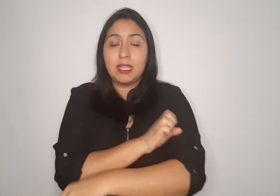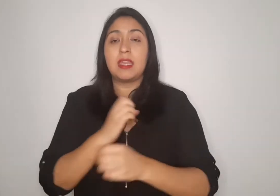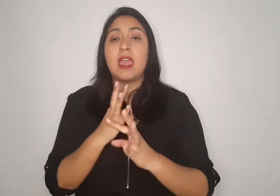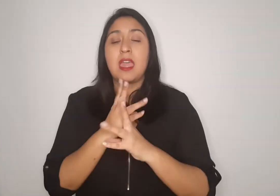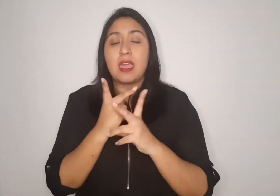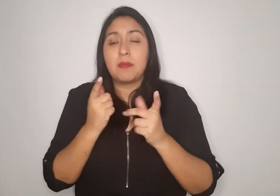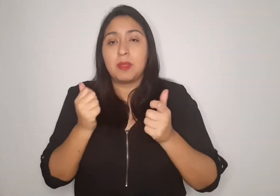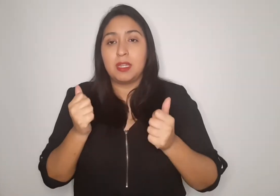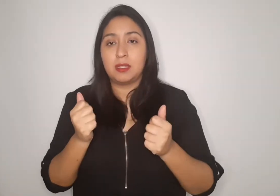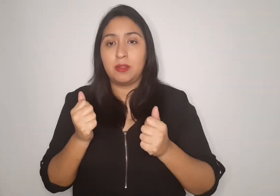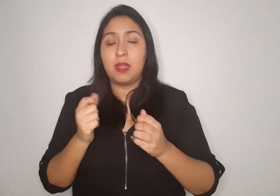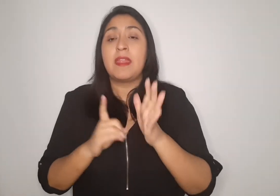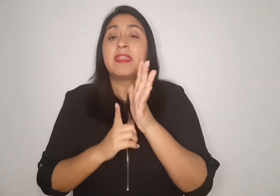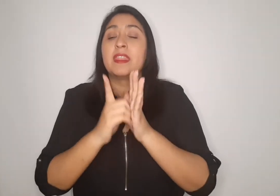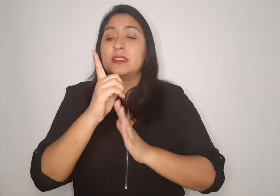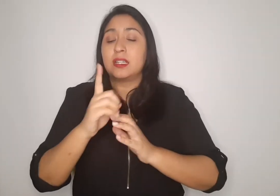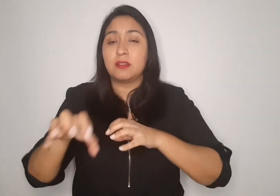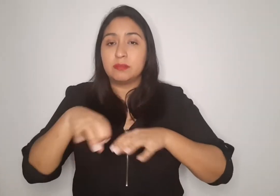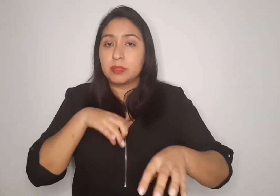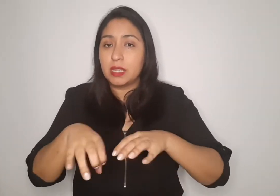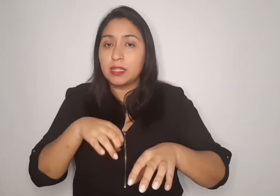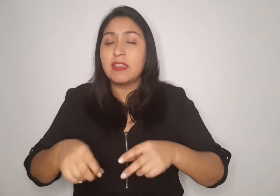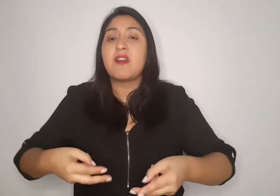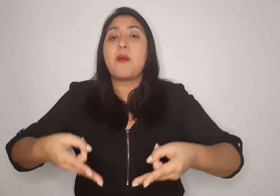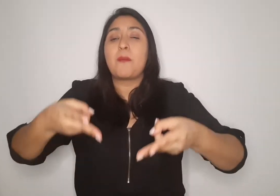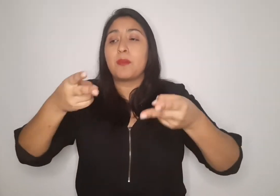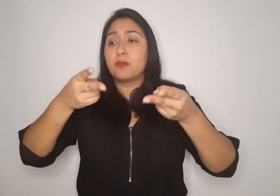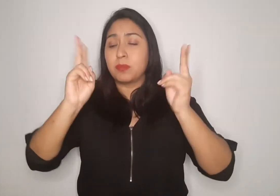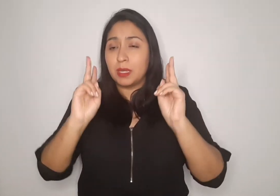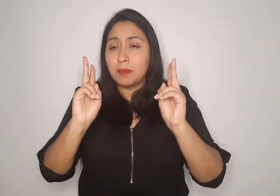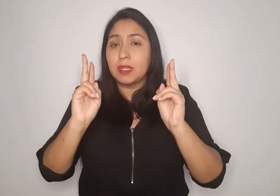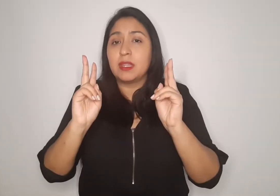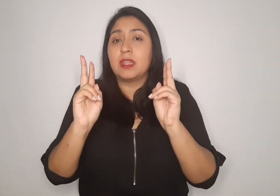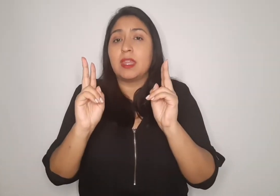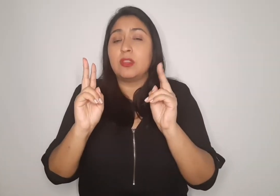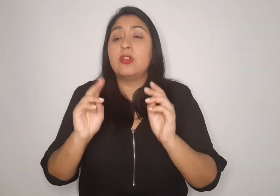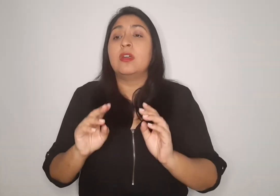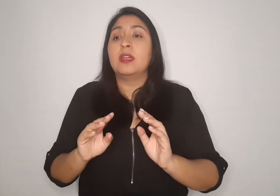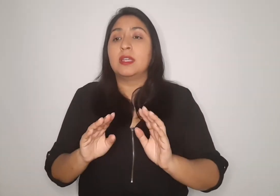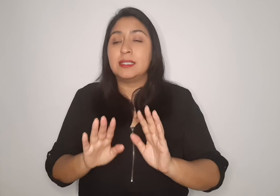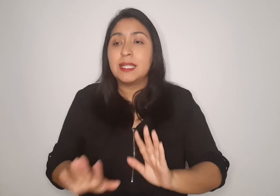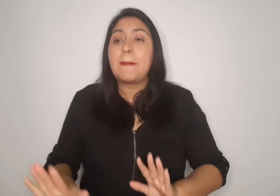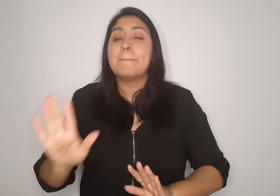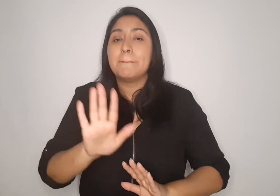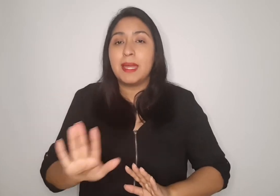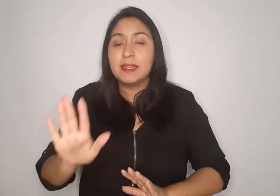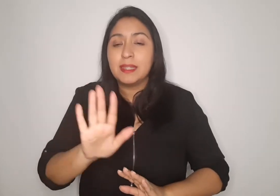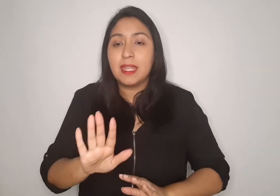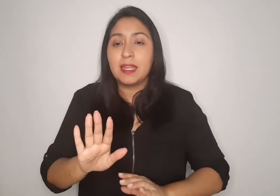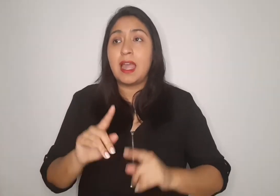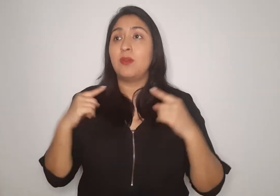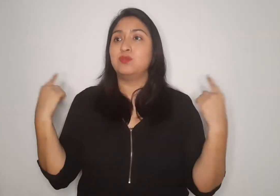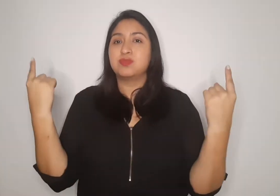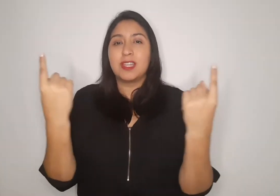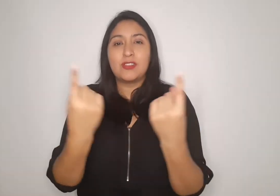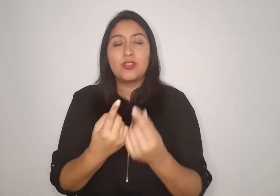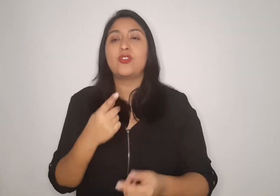desarrollando actividades que van permitiendo que eso se mantenga como un entorno vivo y no un